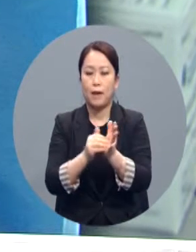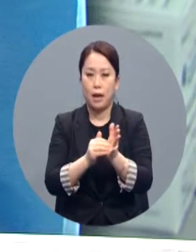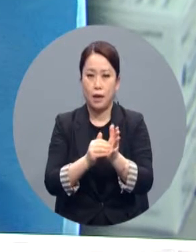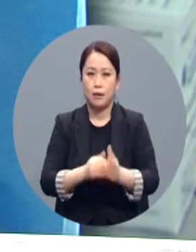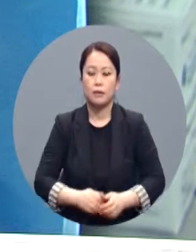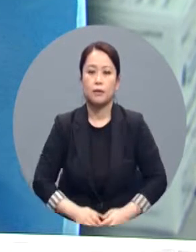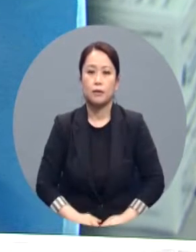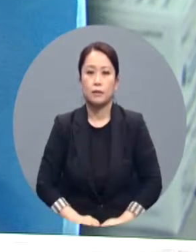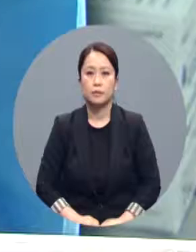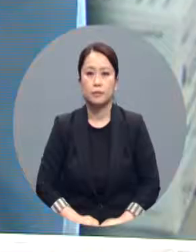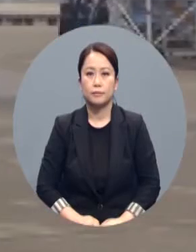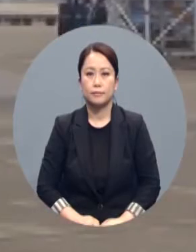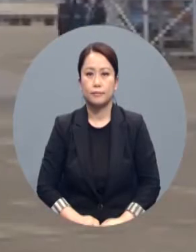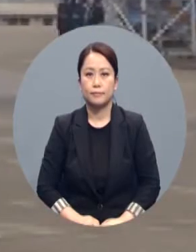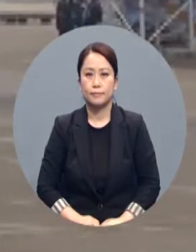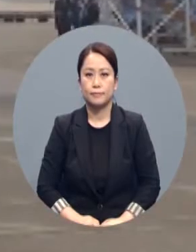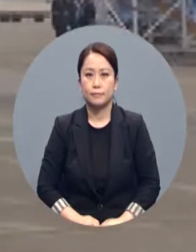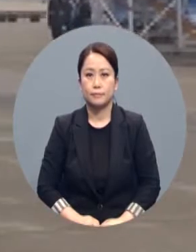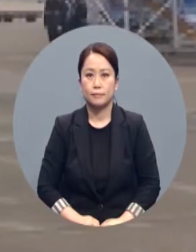보도합니다